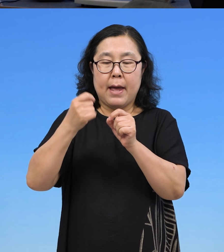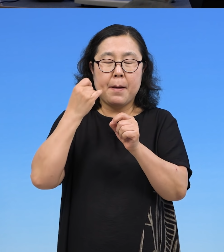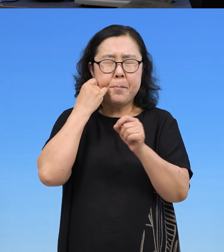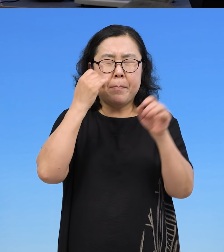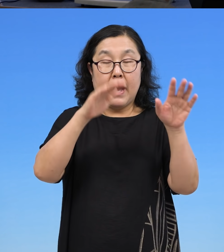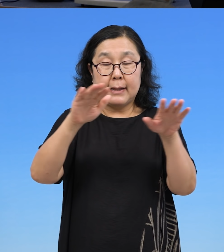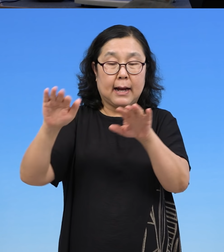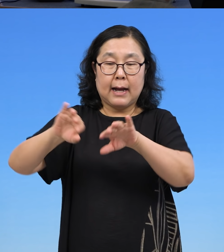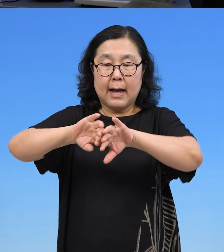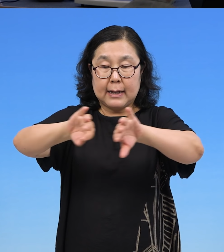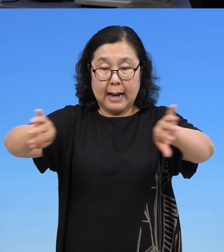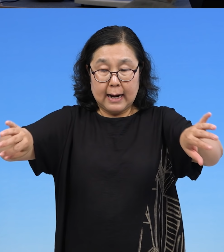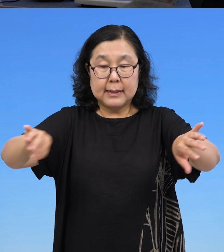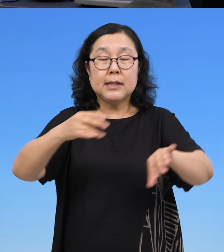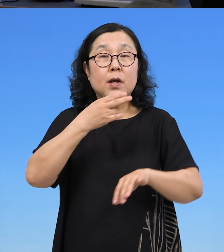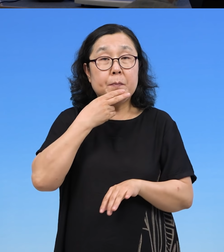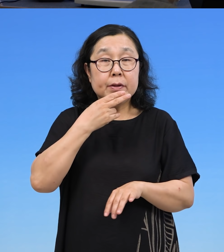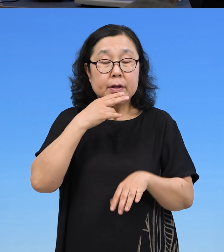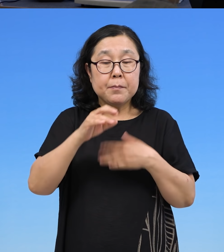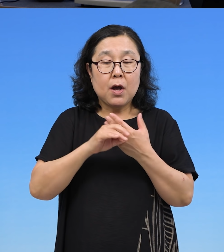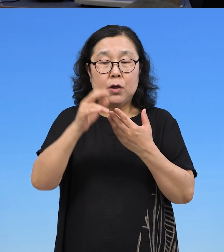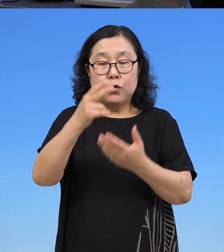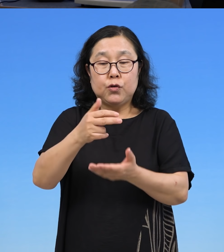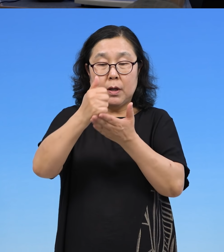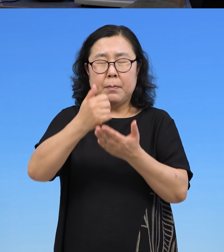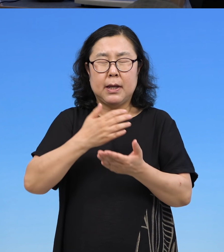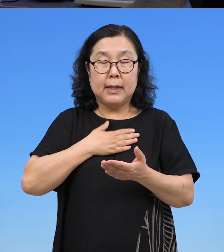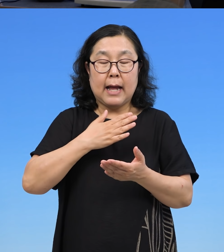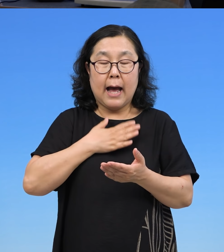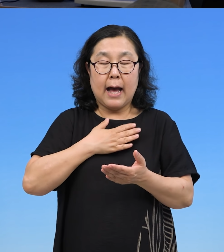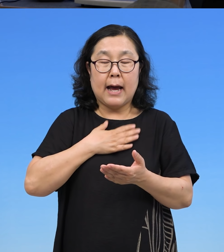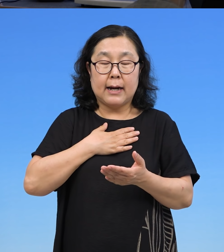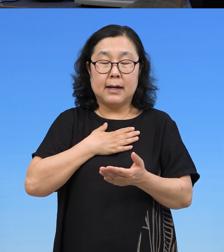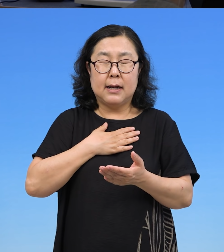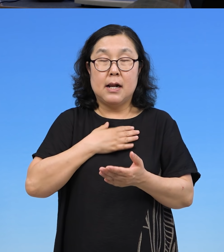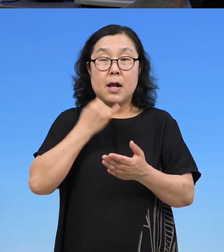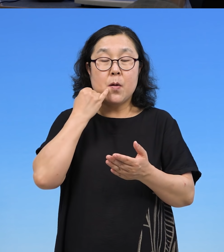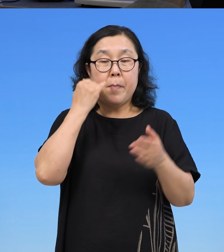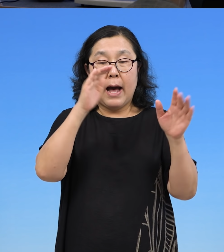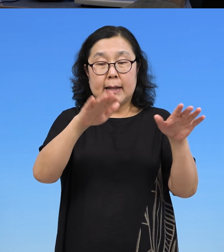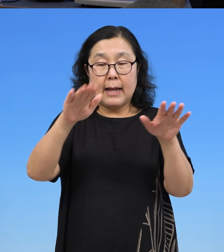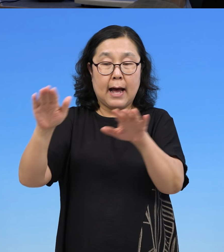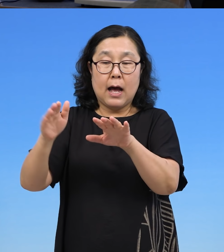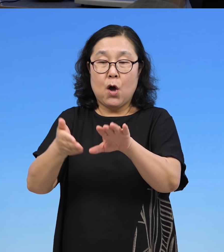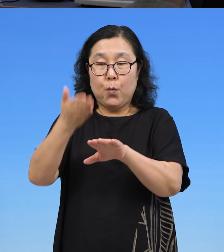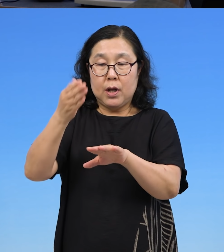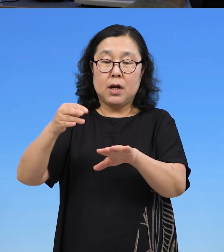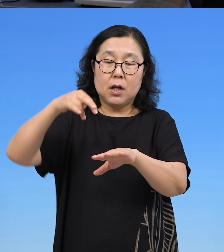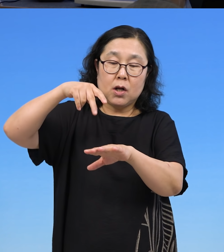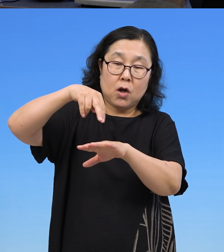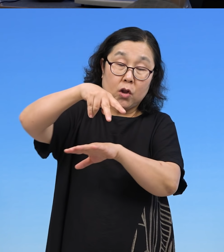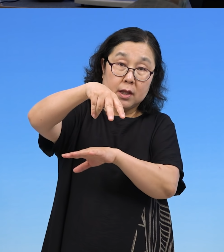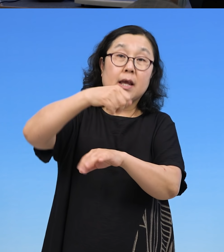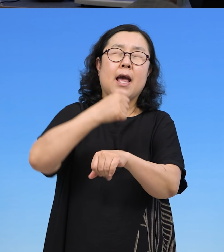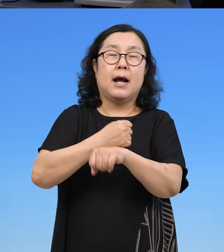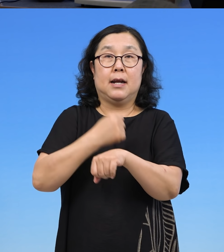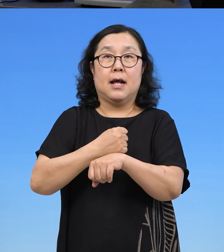않으면 내 앞에 바다가 갈라지지 않으면 주가 나로 바다 위 걷게 하리 그냥